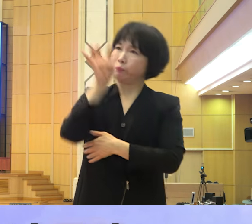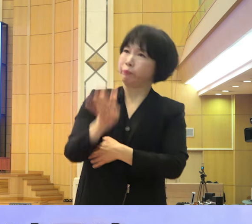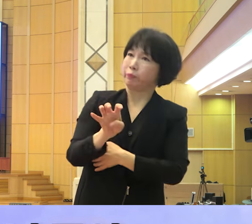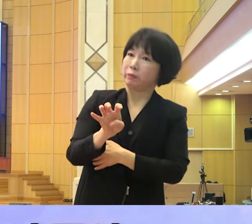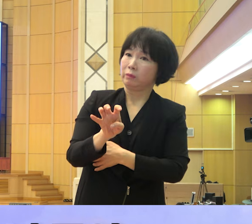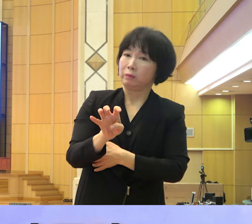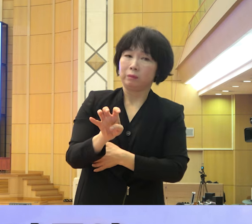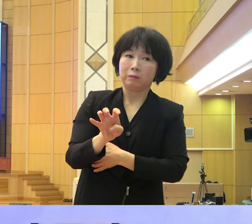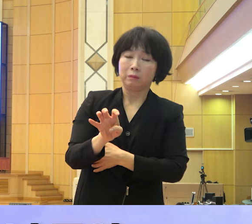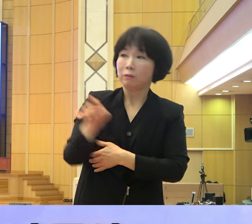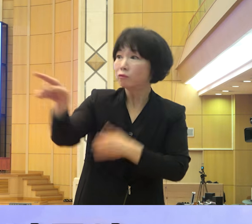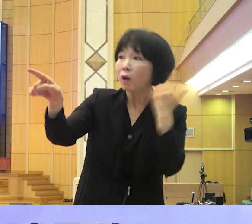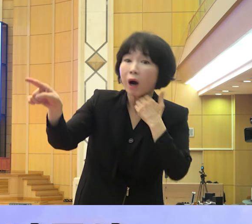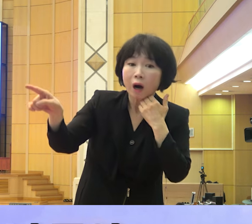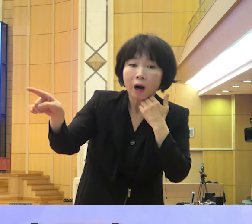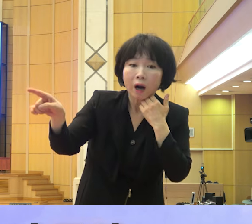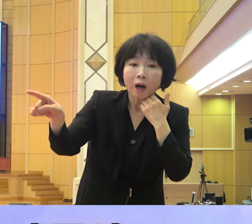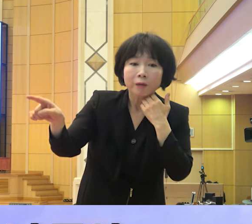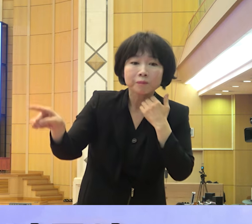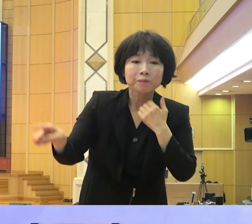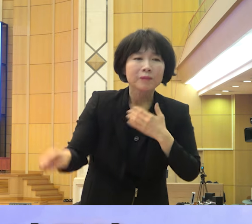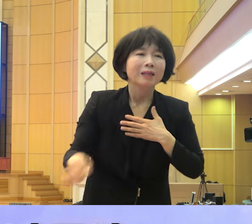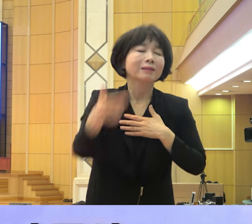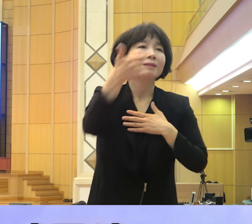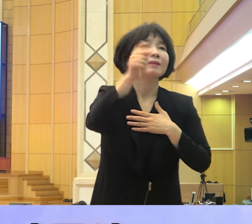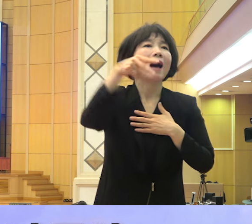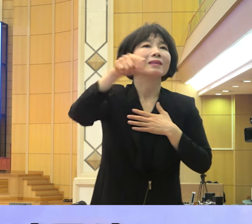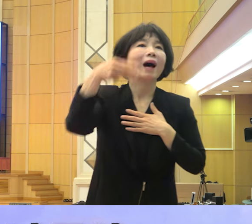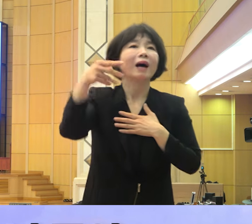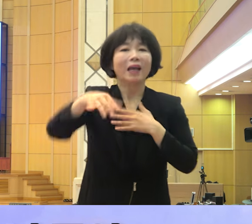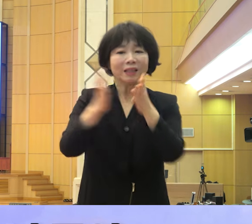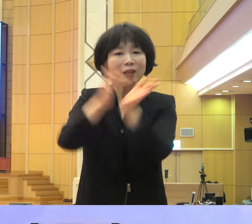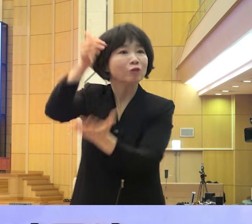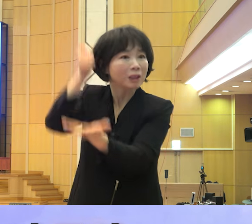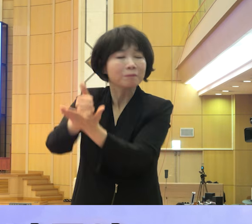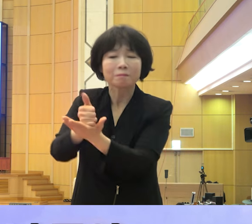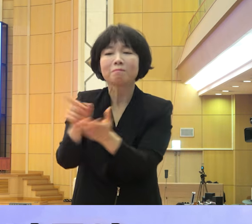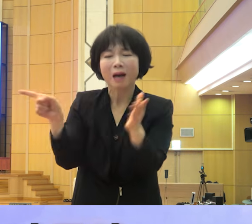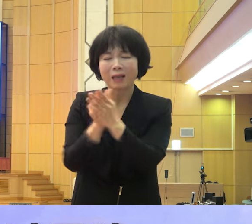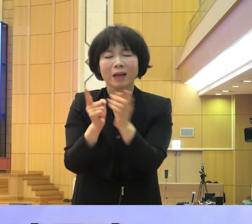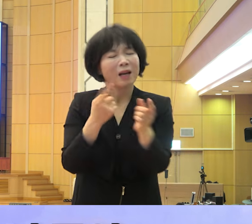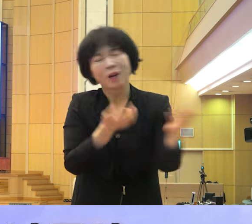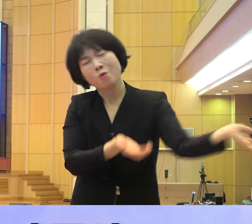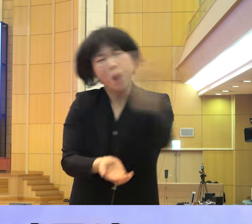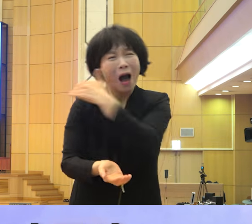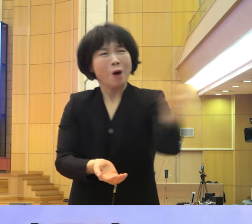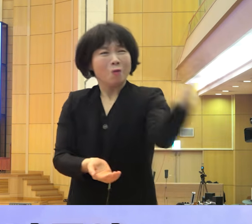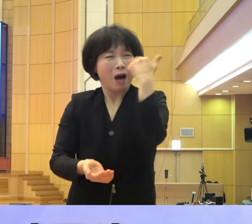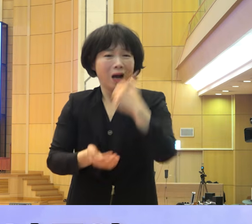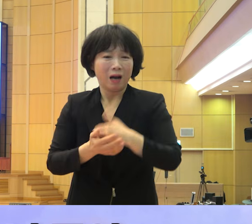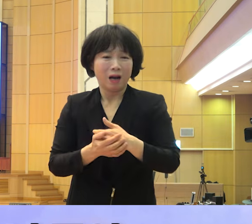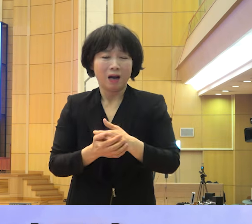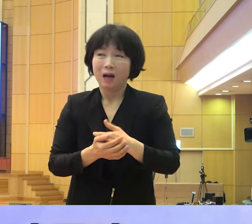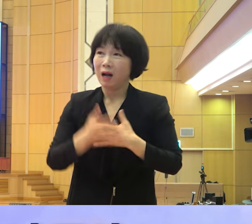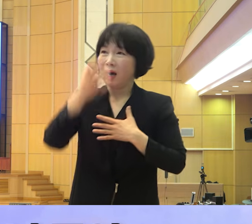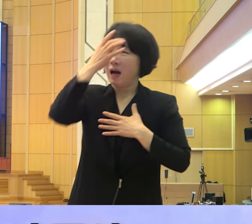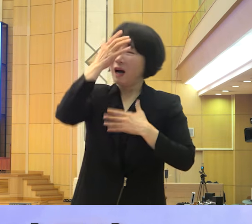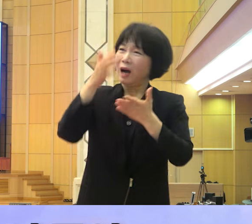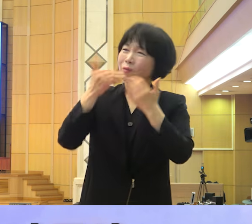누군데? 나사렛 예수다! 그랬더니 나단이 한 말이, 야, 너